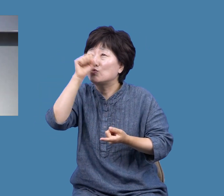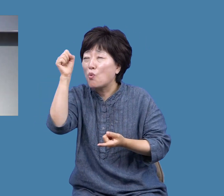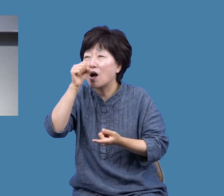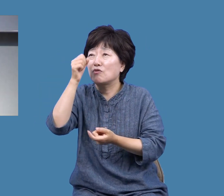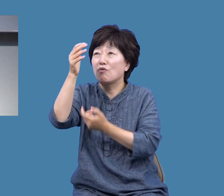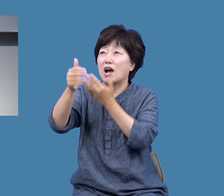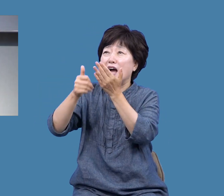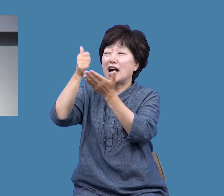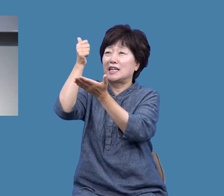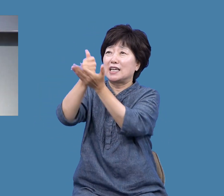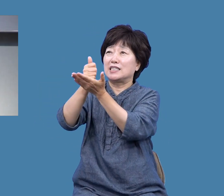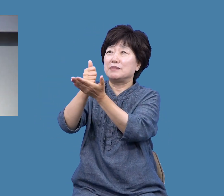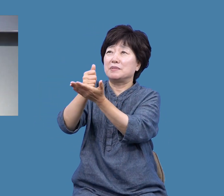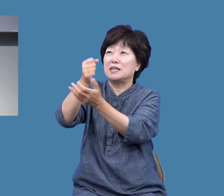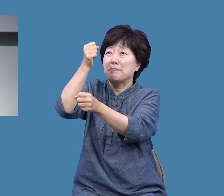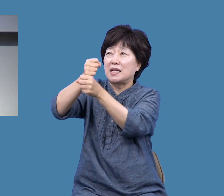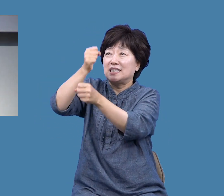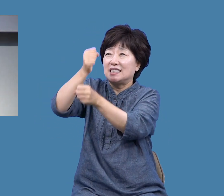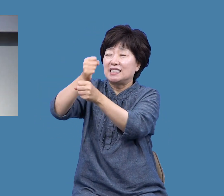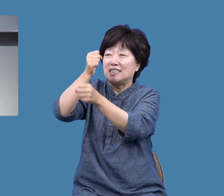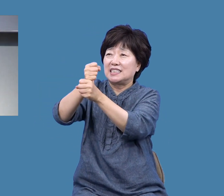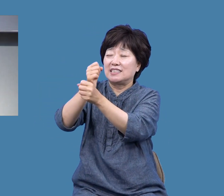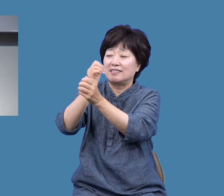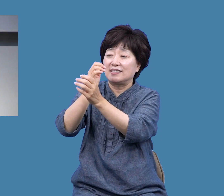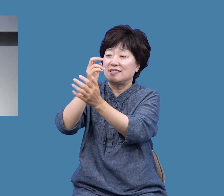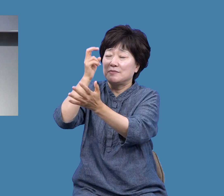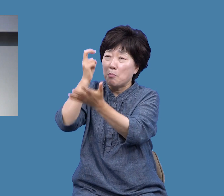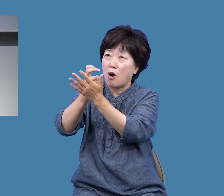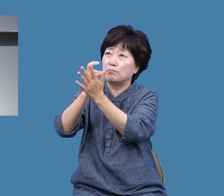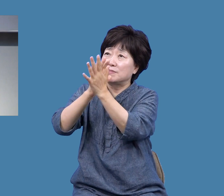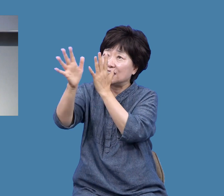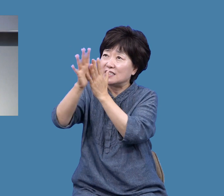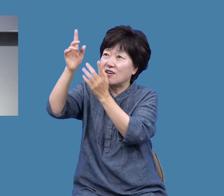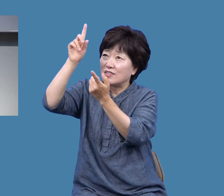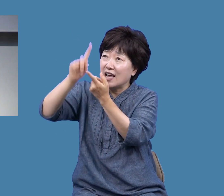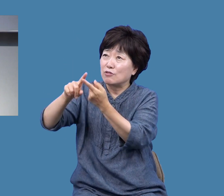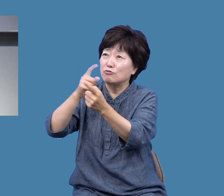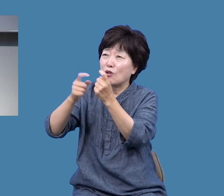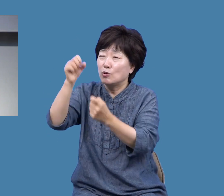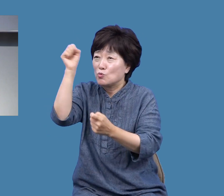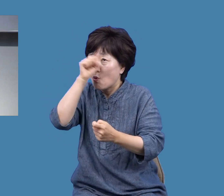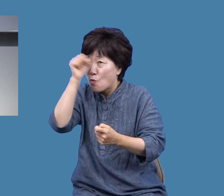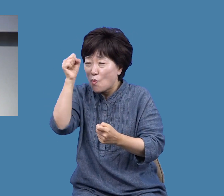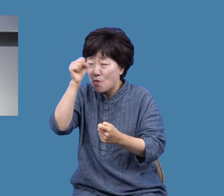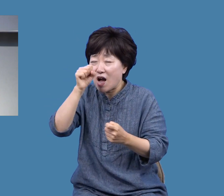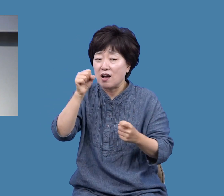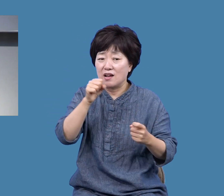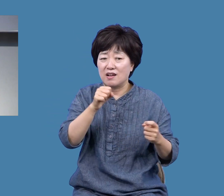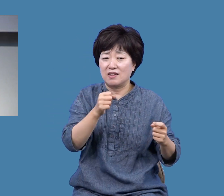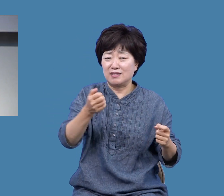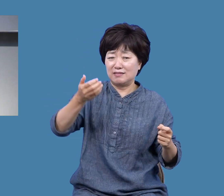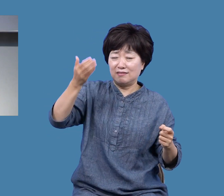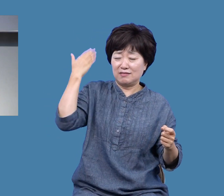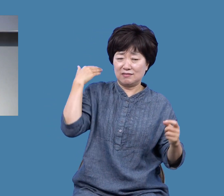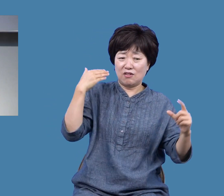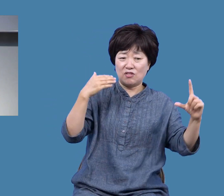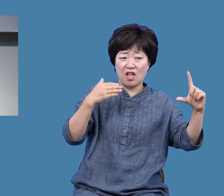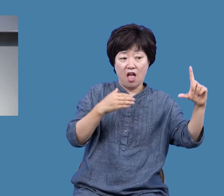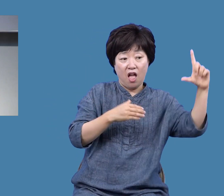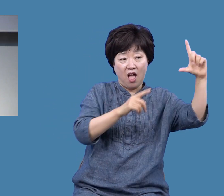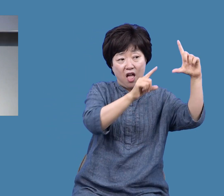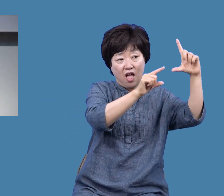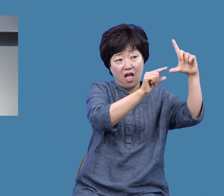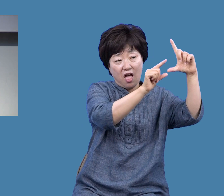질서를 더 맛있어하고 하는 이 원래 창조한 본능으로 조금씩